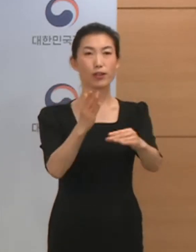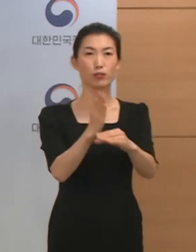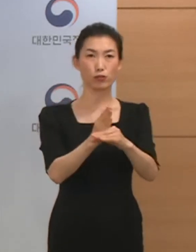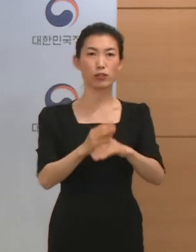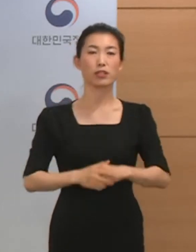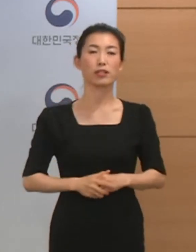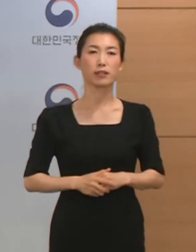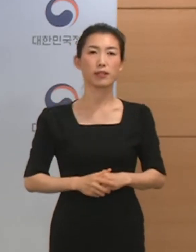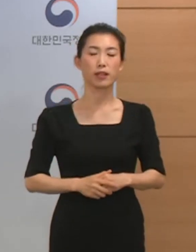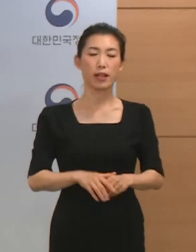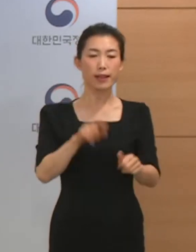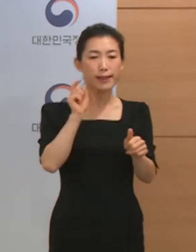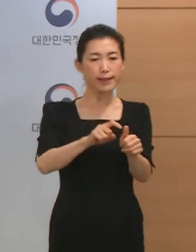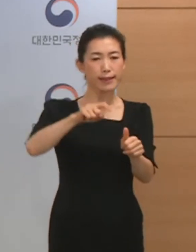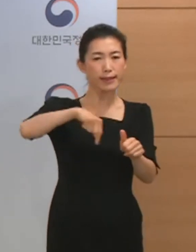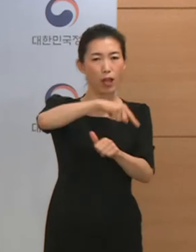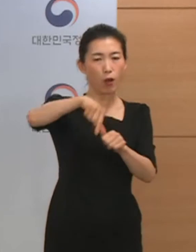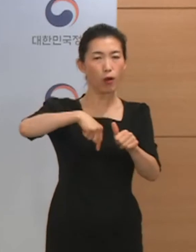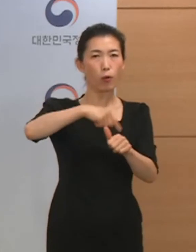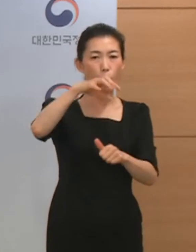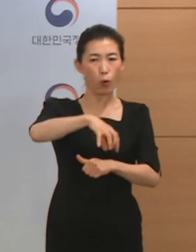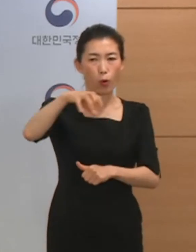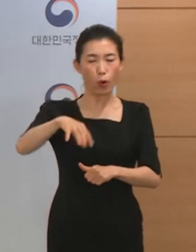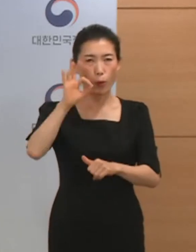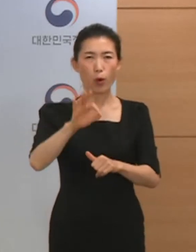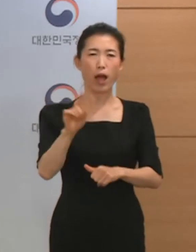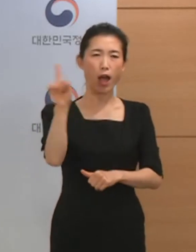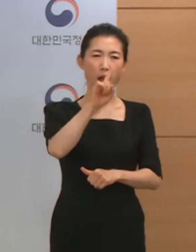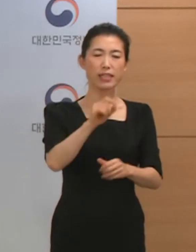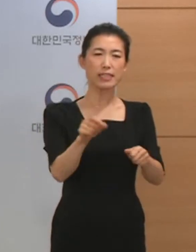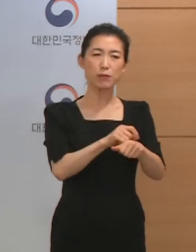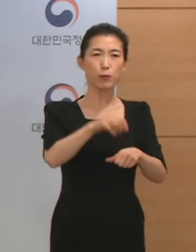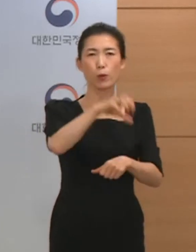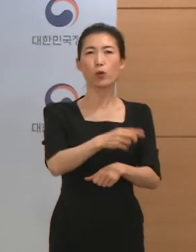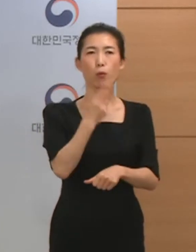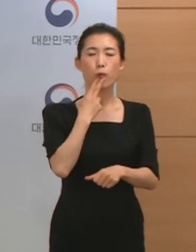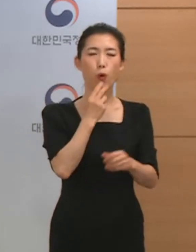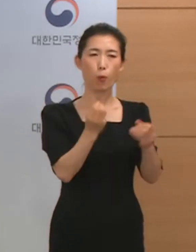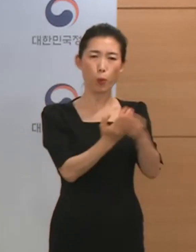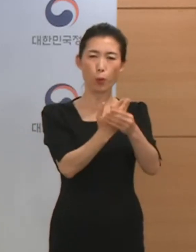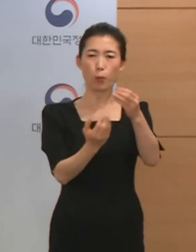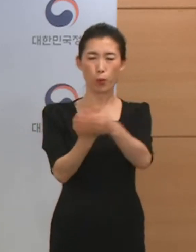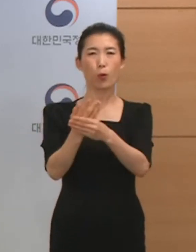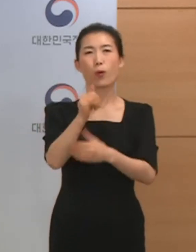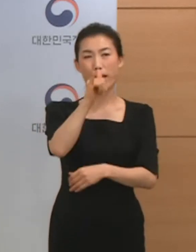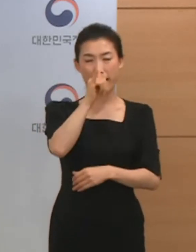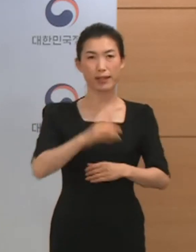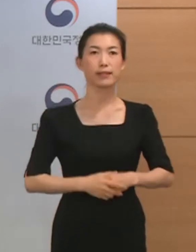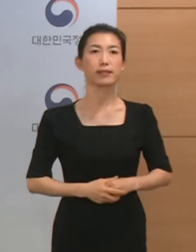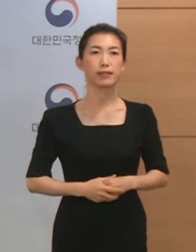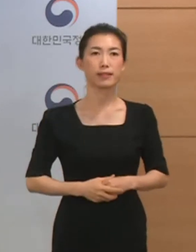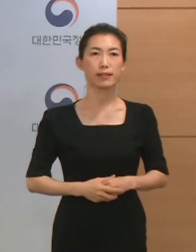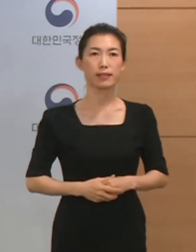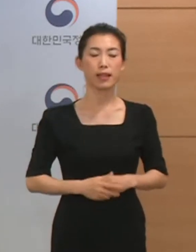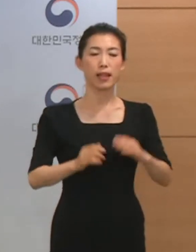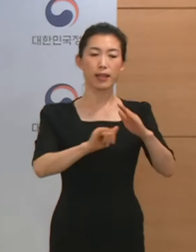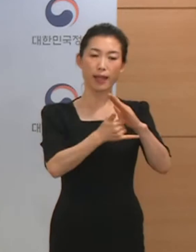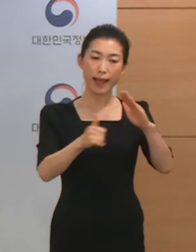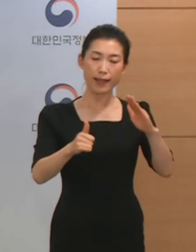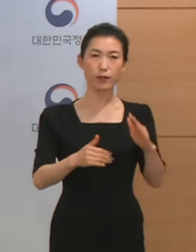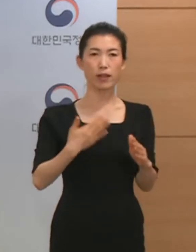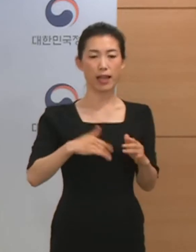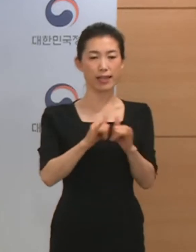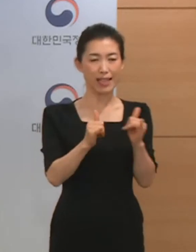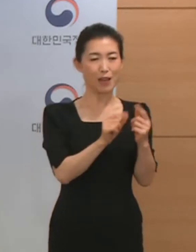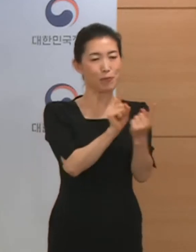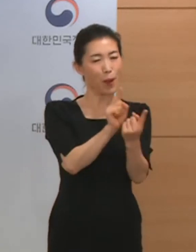양상도 일상 속 어디서나 감염이 발생하는 양상이 계속되고 있습니다. 가족, 지인 간의